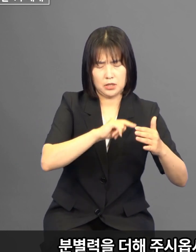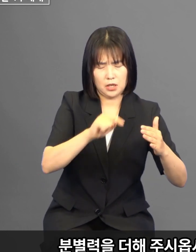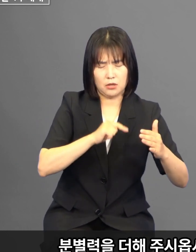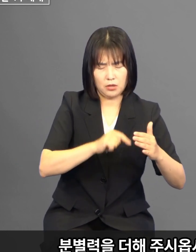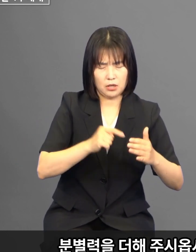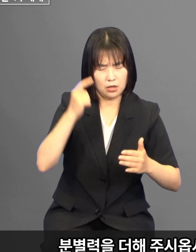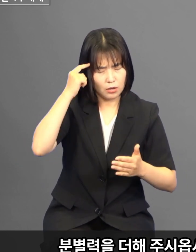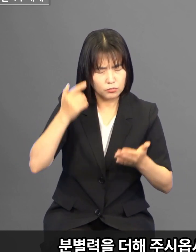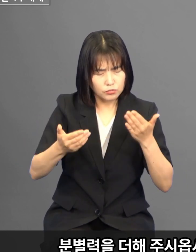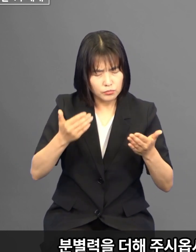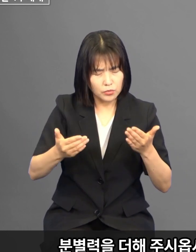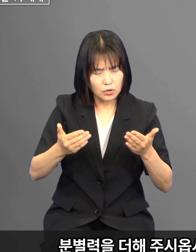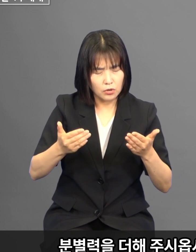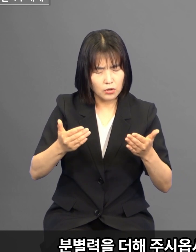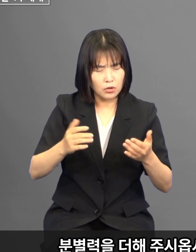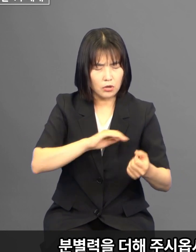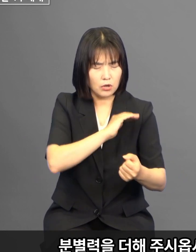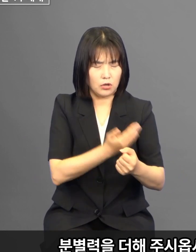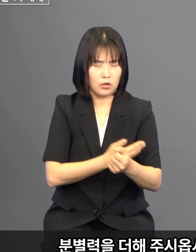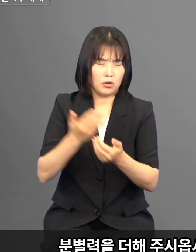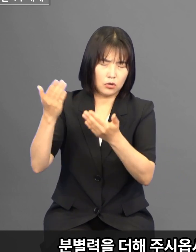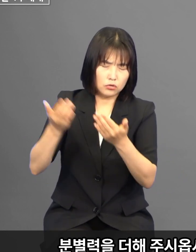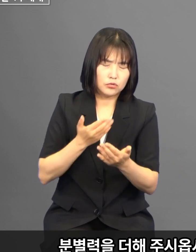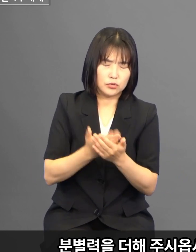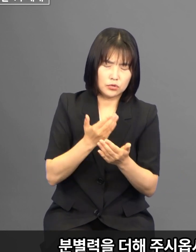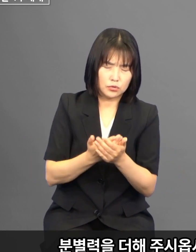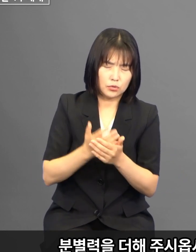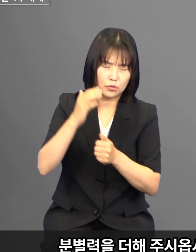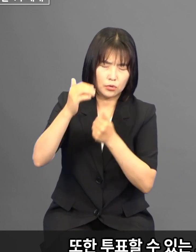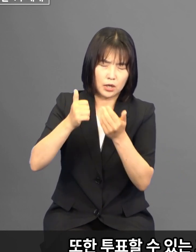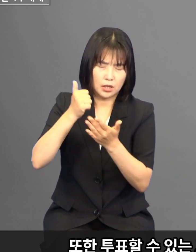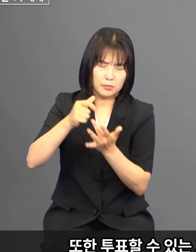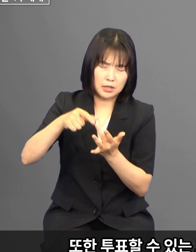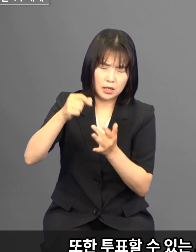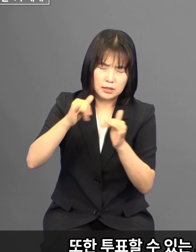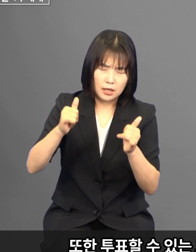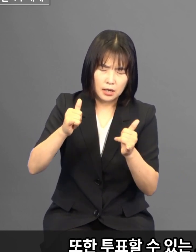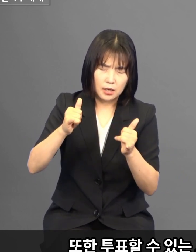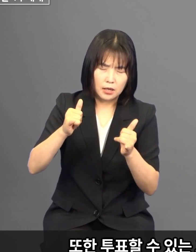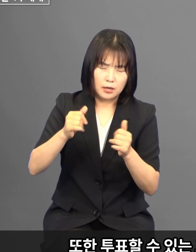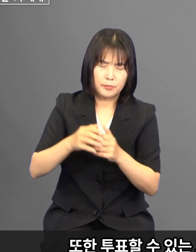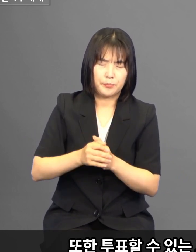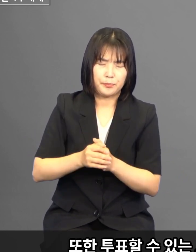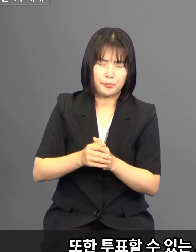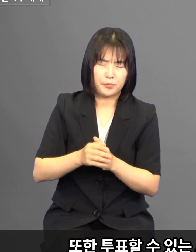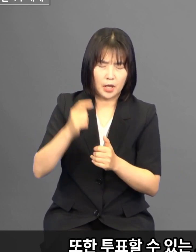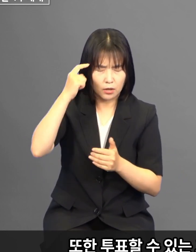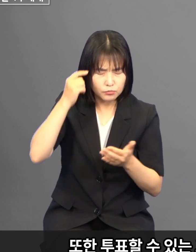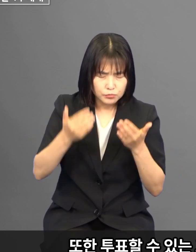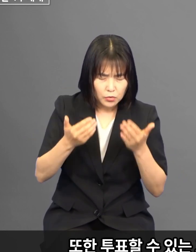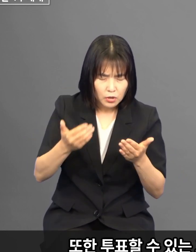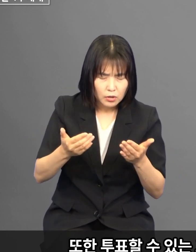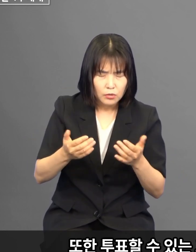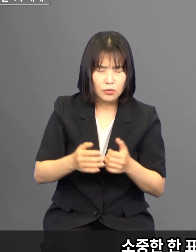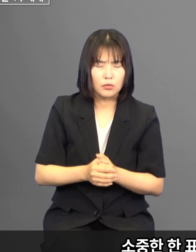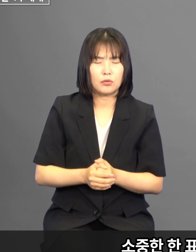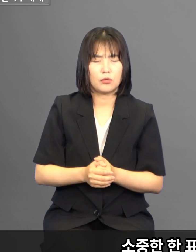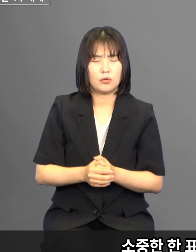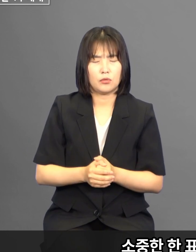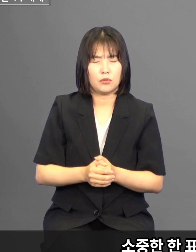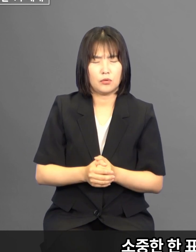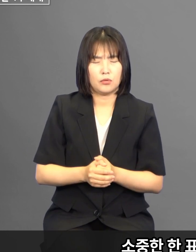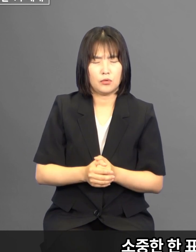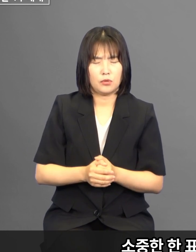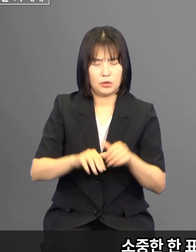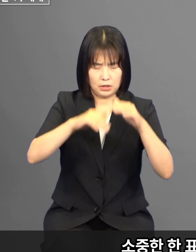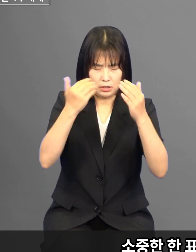더하여 주시옵시고 하나님, 택한 사람을 분별하며 또한 투표할 수 있는 그 모든 권한을 버리지 아니하고 소중한 한